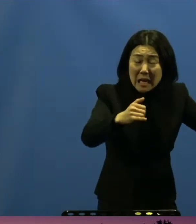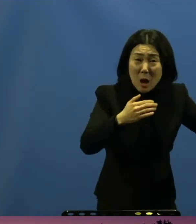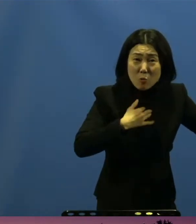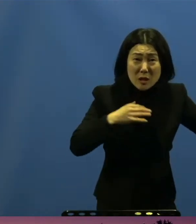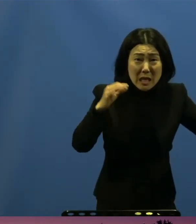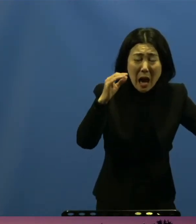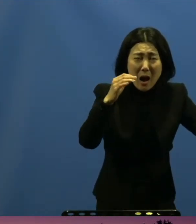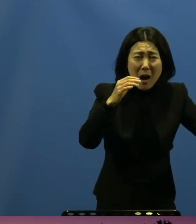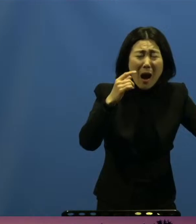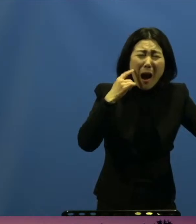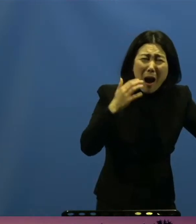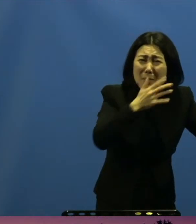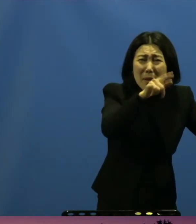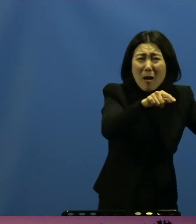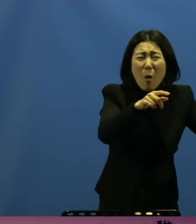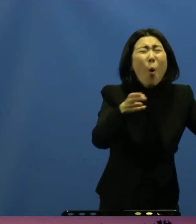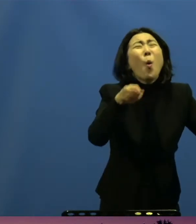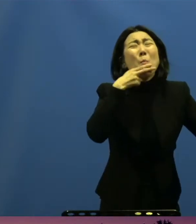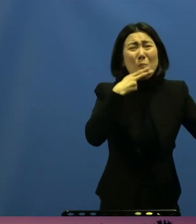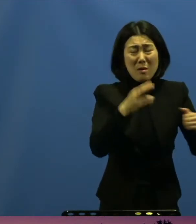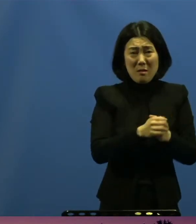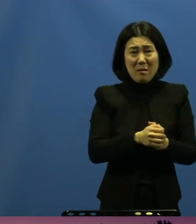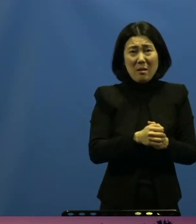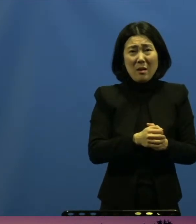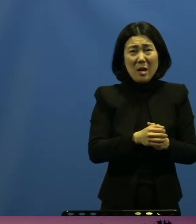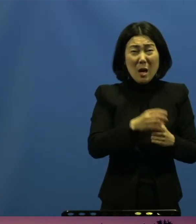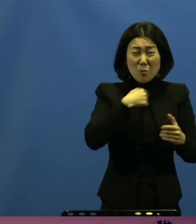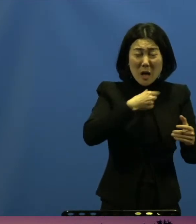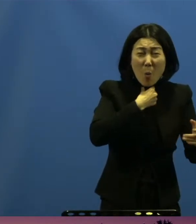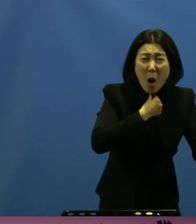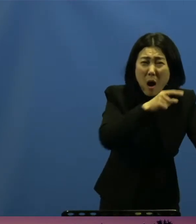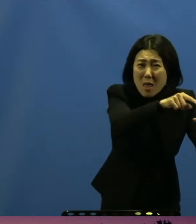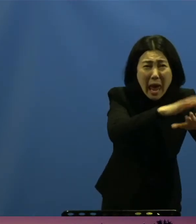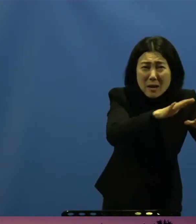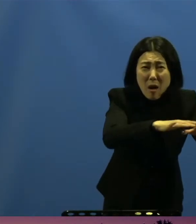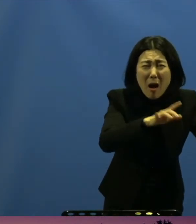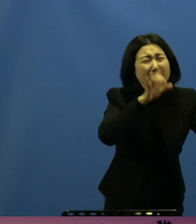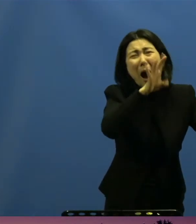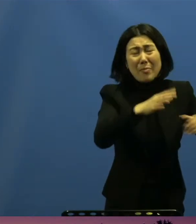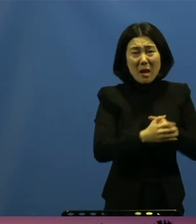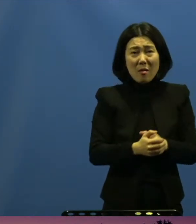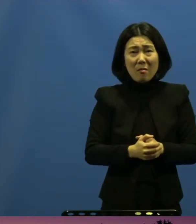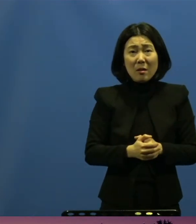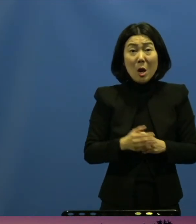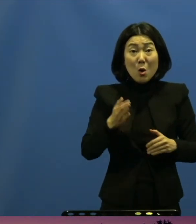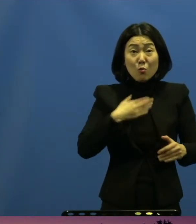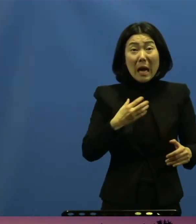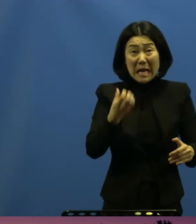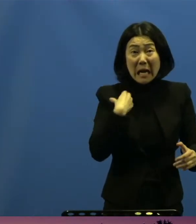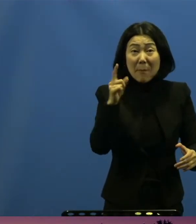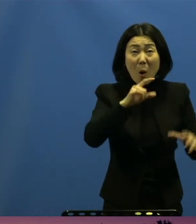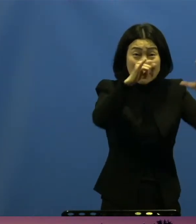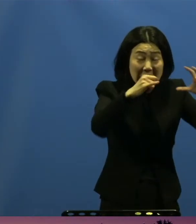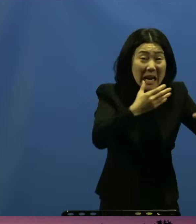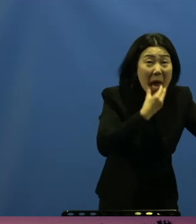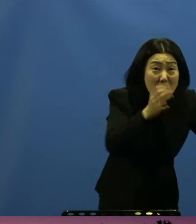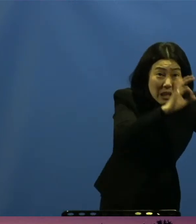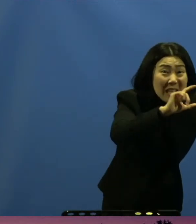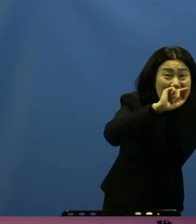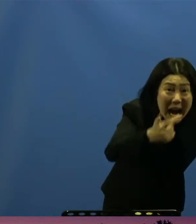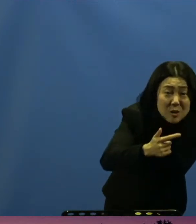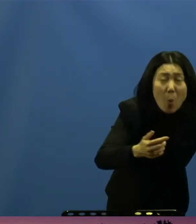하나님은 아름답게 세상을 만들어 놓으셨어요. 그 아름다운 원형을 우리가 찾아가야 돼요. 그리고 이 불행